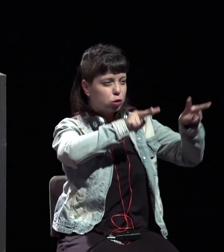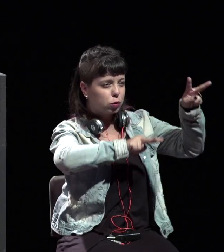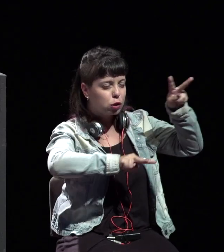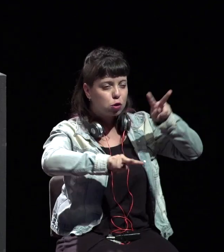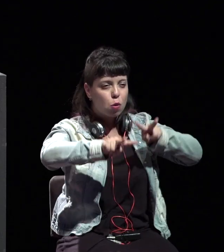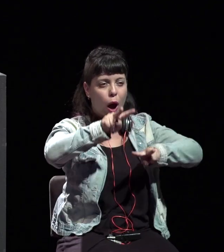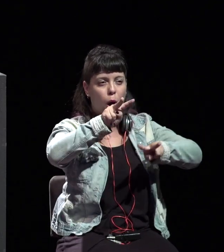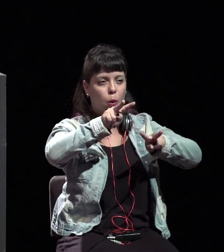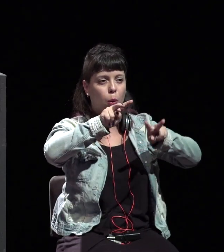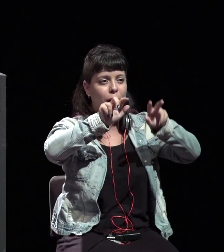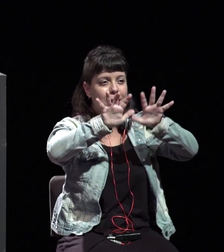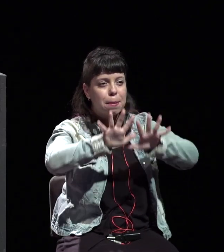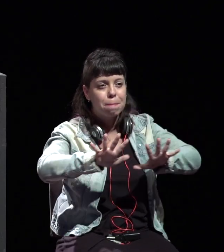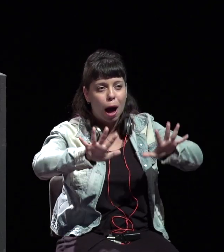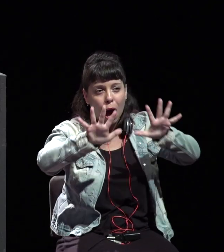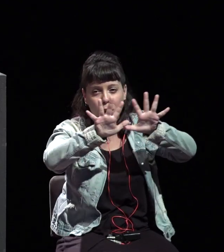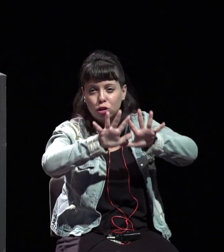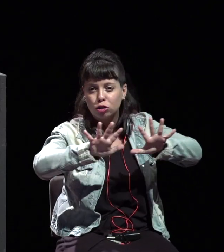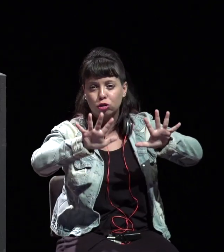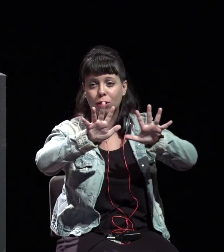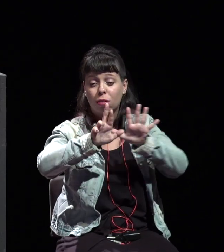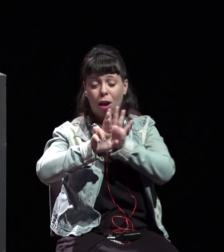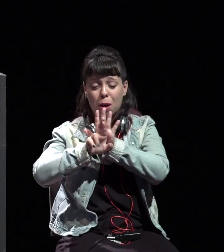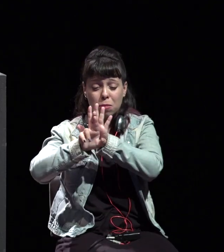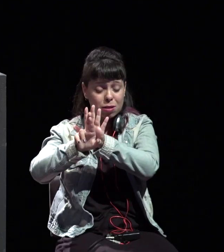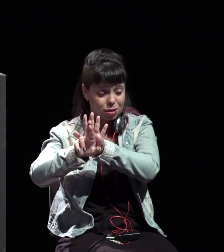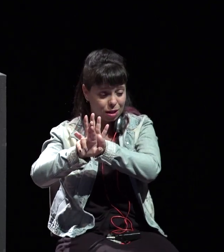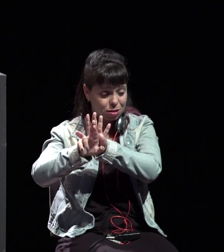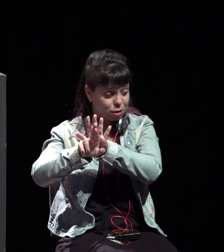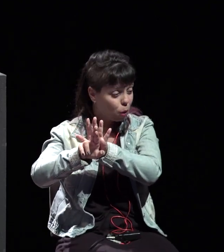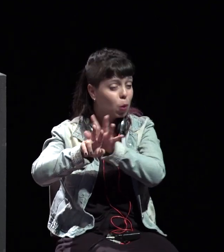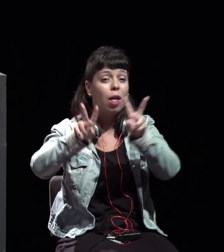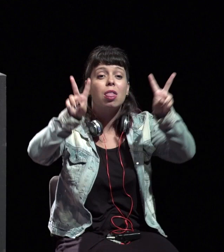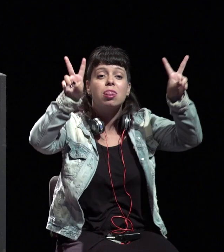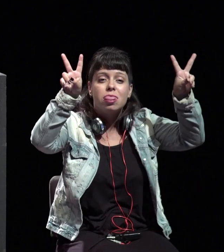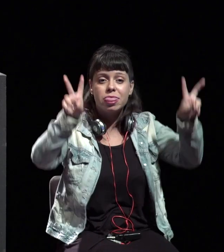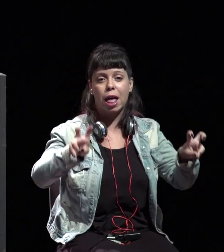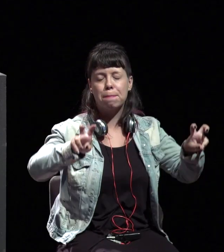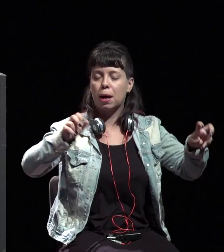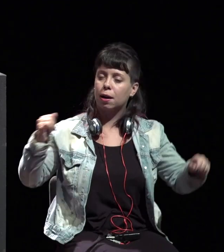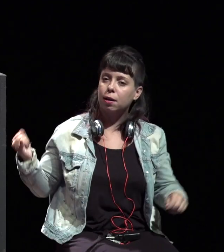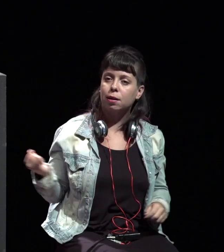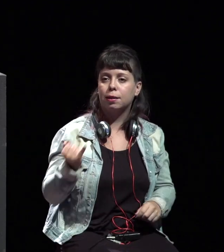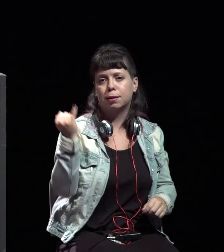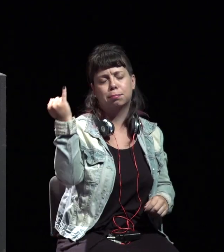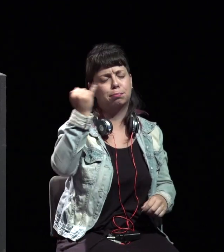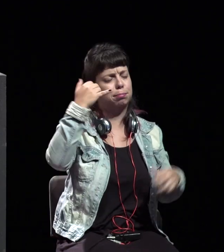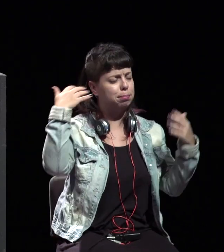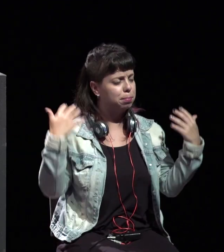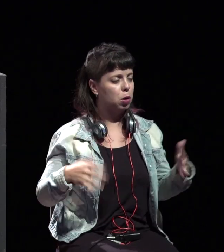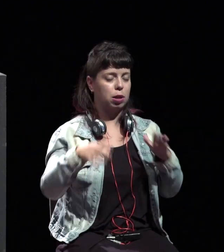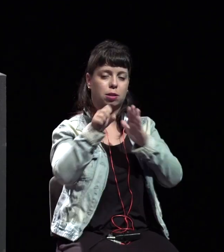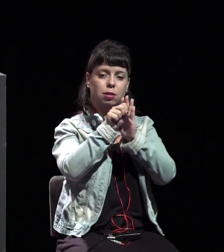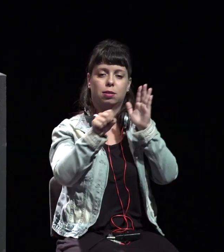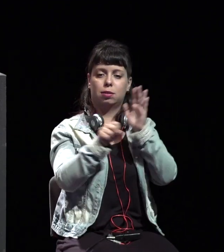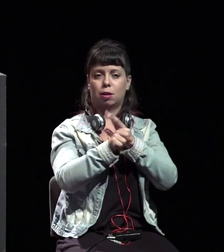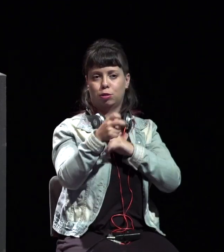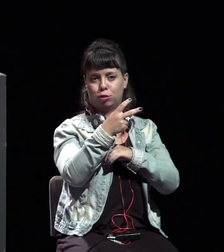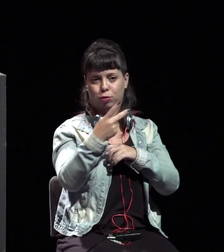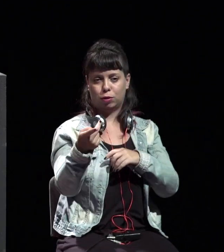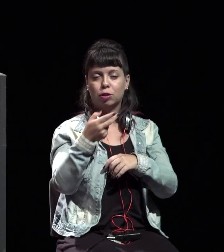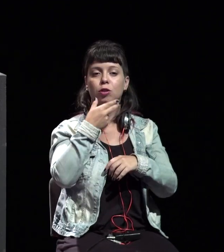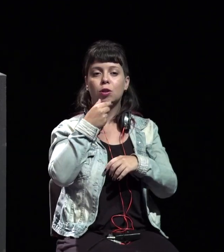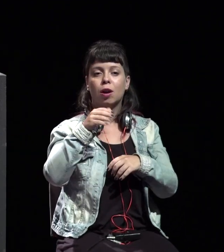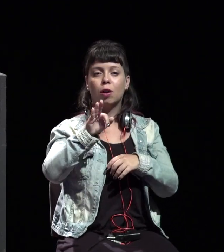da imagem, da representação é o grande tema do nosso século XXI. Como diria